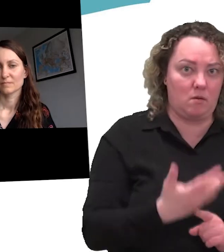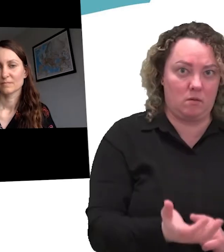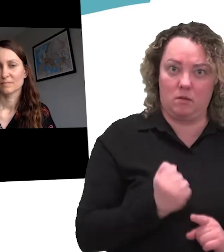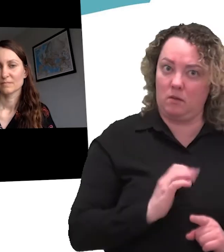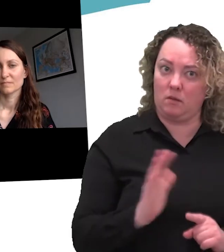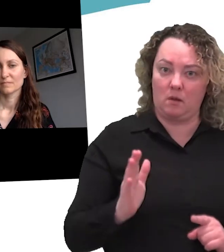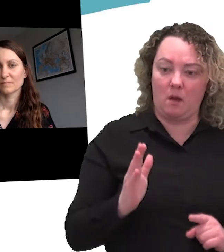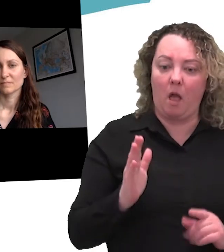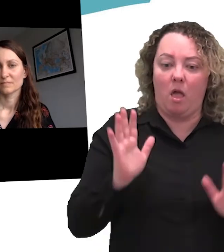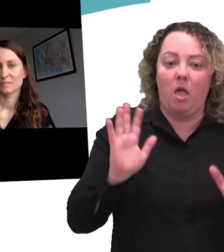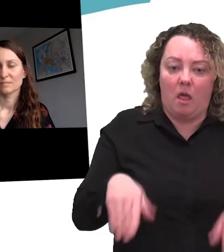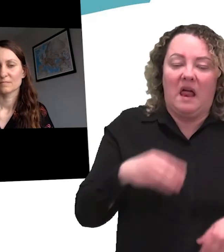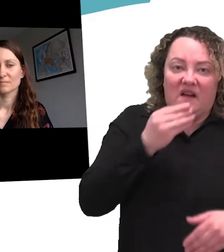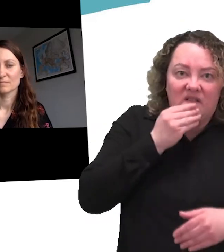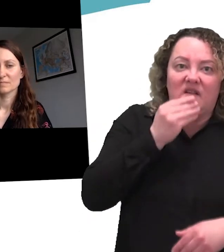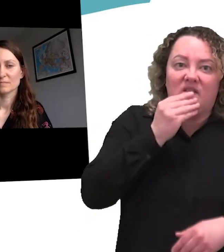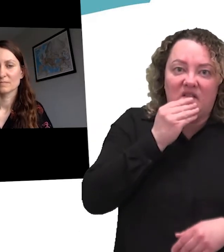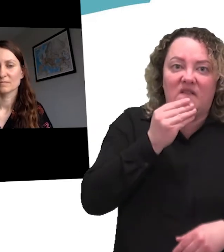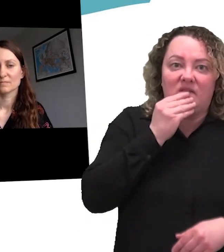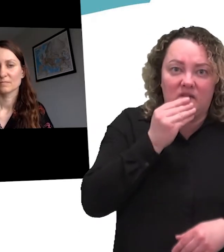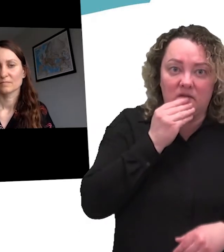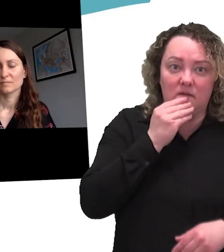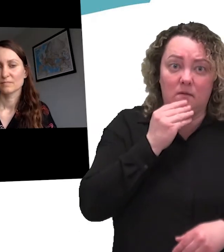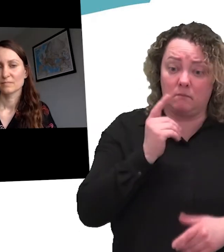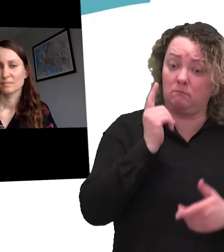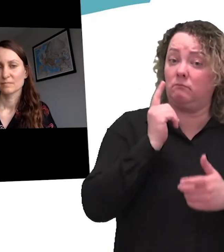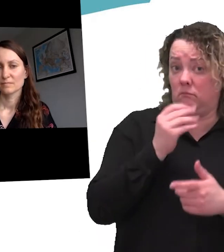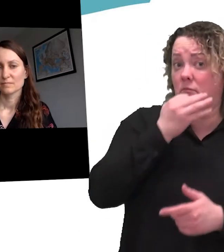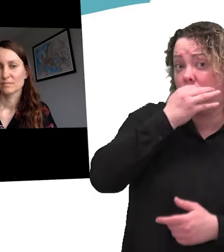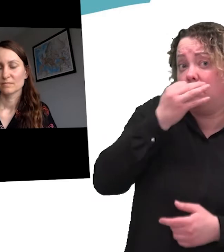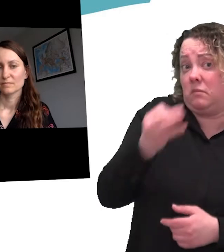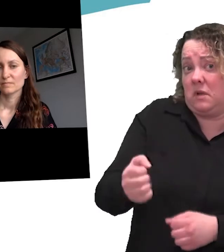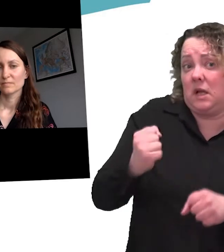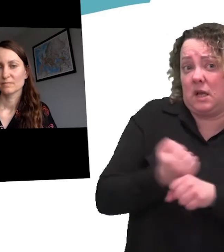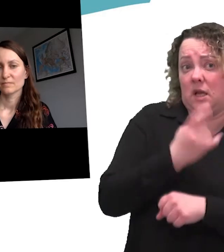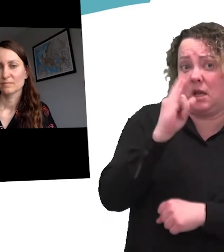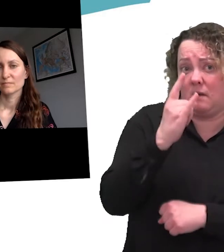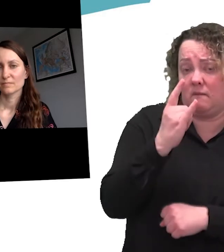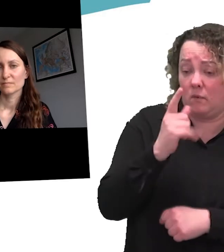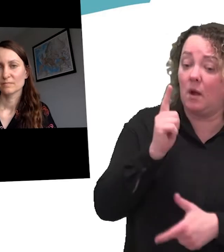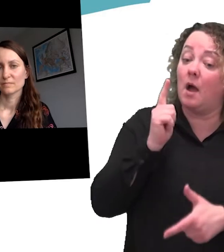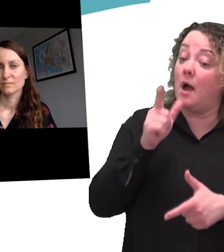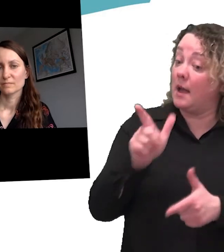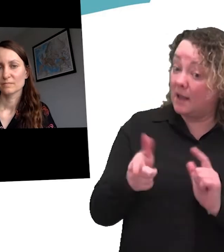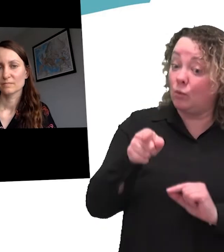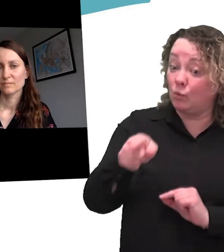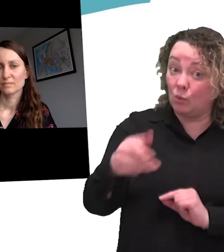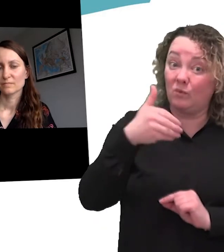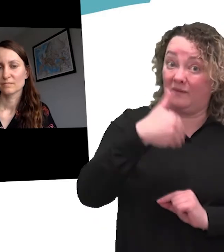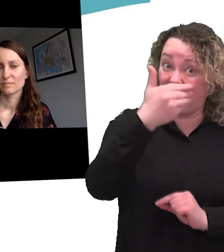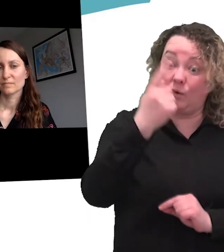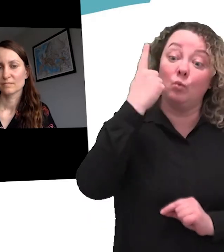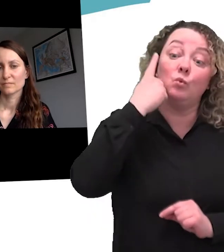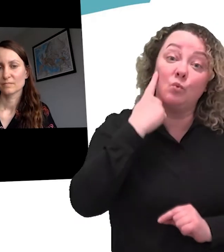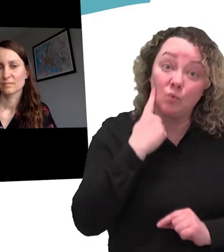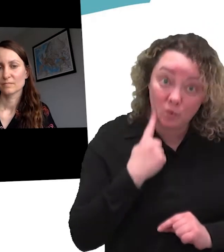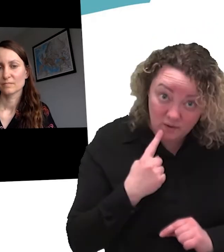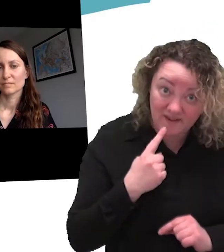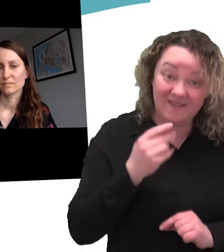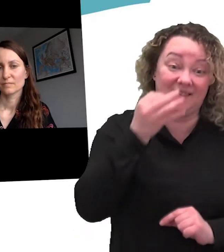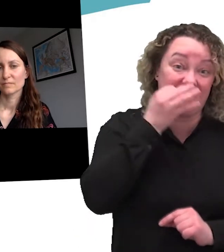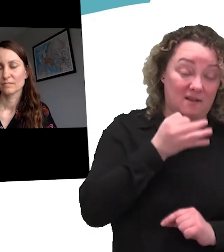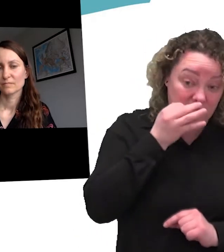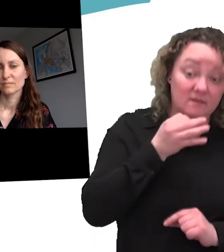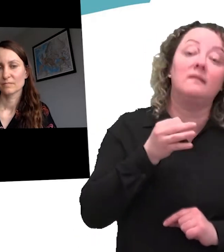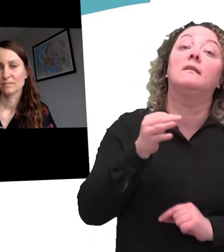galim sakyti, jeigu tu norėsi, aš tau tavo desertą padedu, tu kada jau jausi, kad nori, ateisi